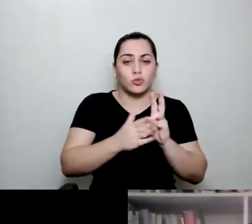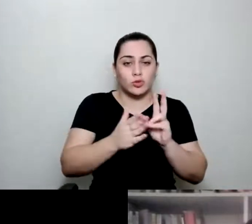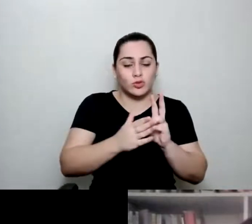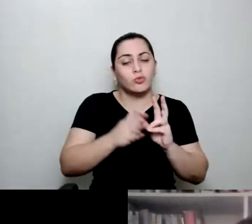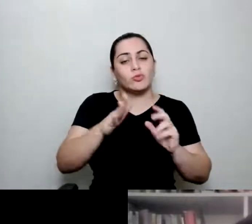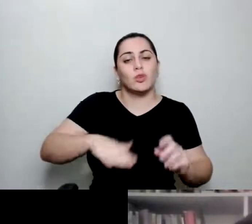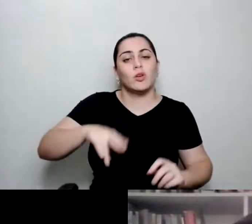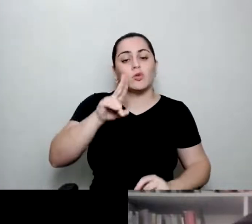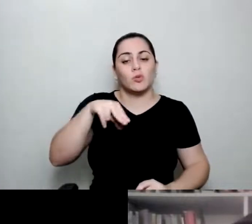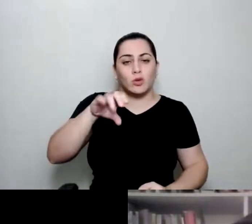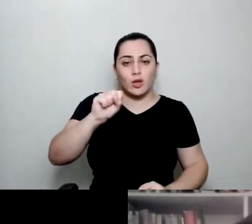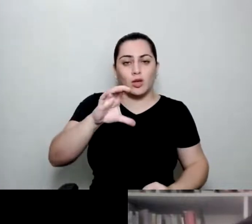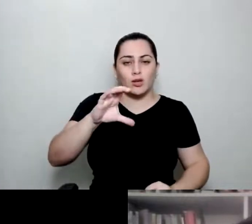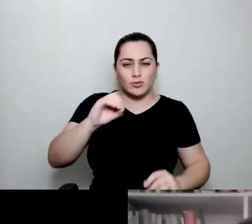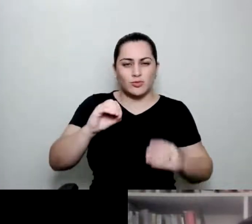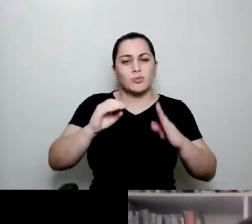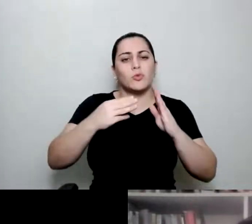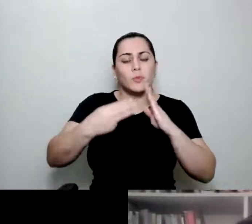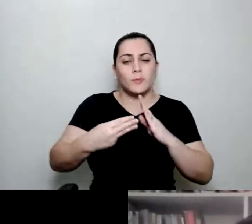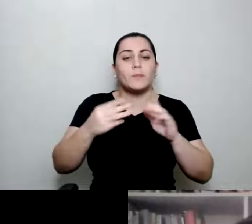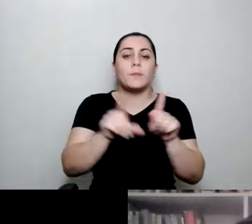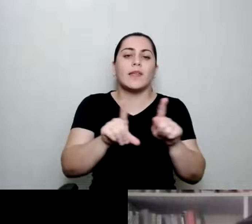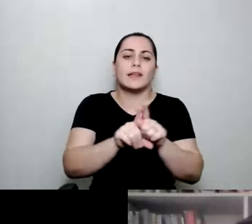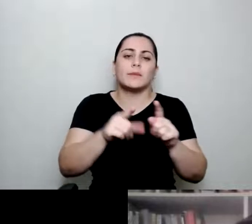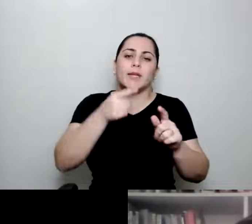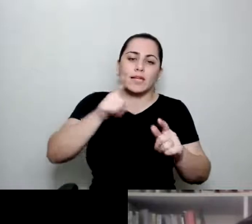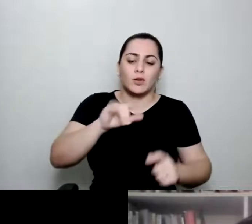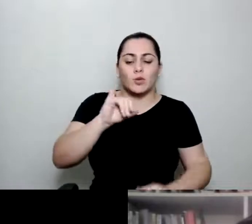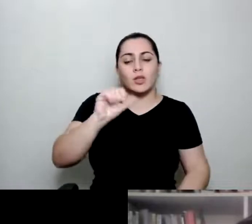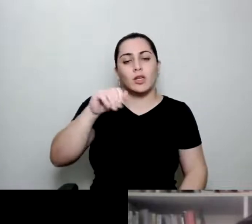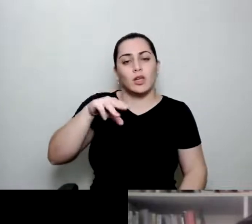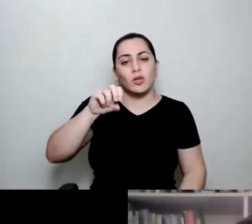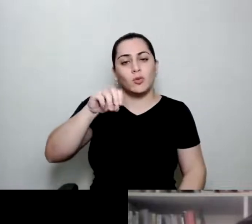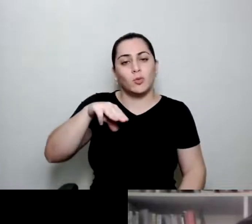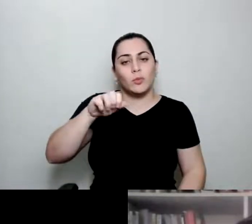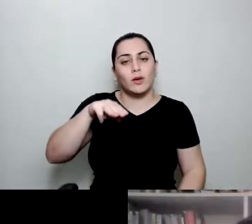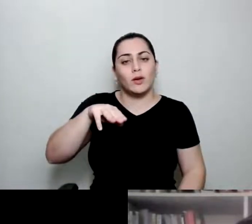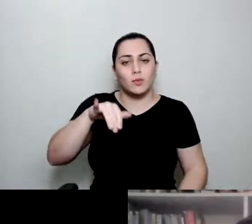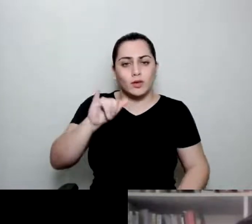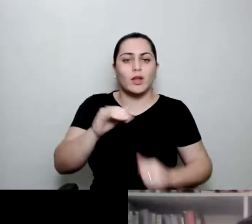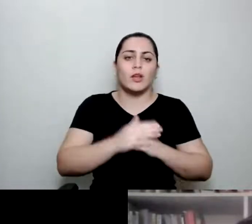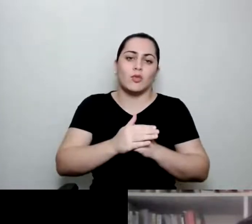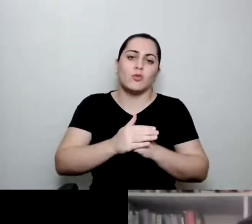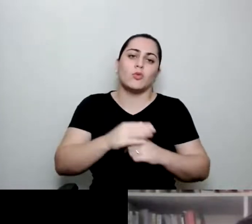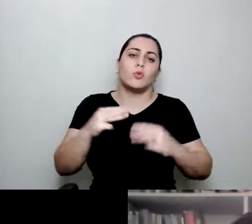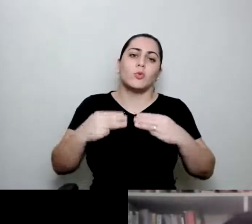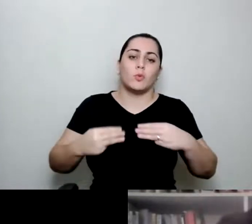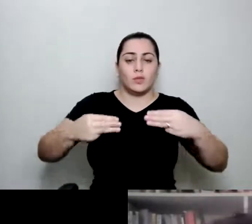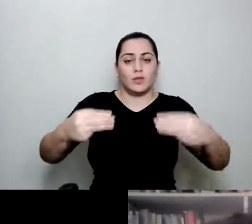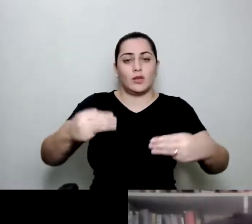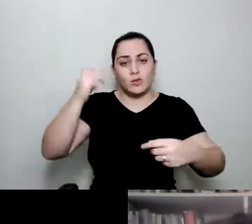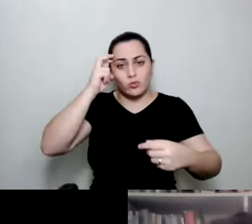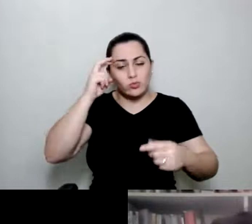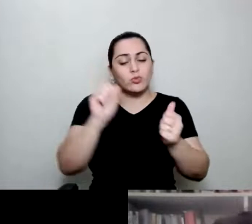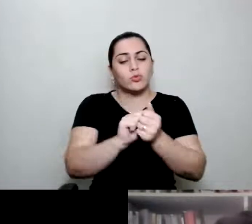o diagnóstico da vitalidade e da diversidade linguística das línguas Yanomami, um projeto financiado pelo Ministério da Cultura e pelo